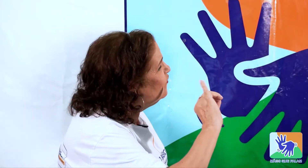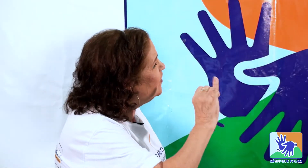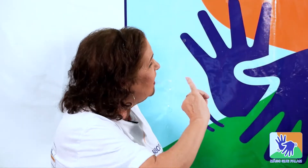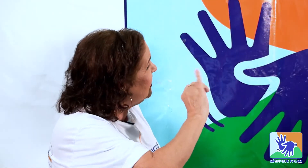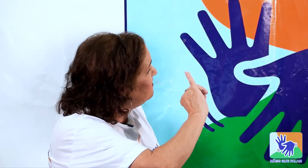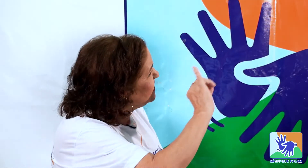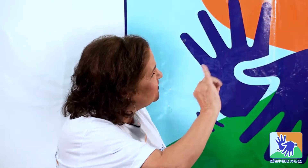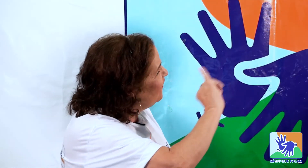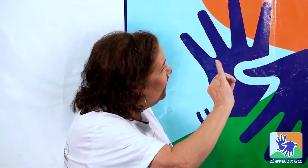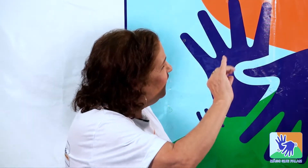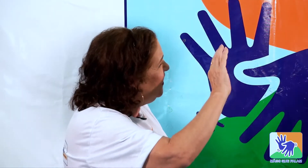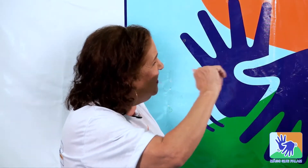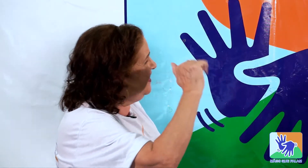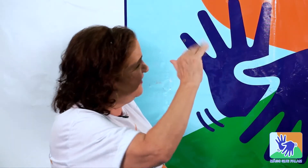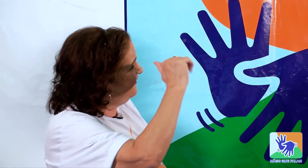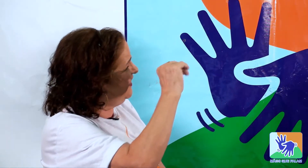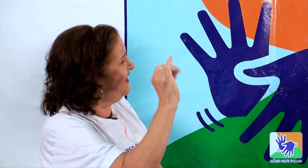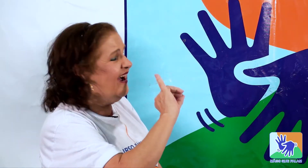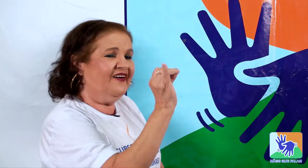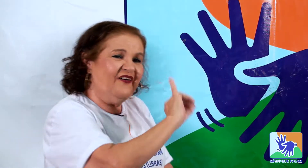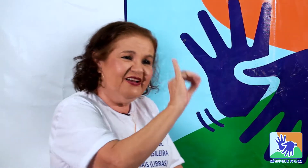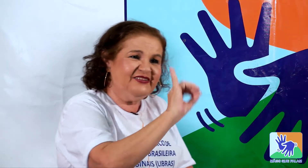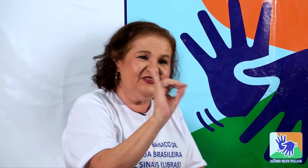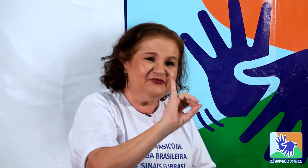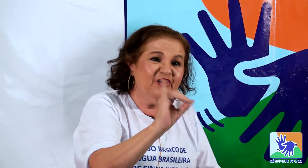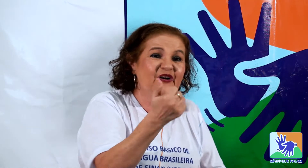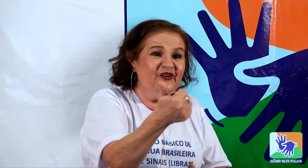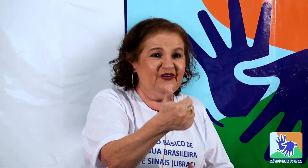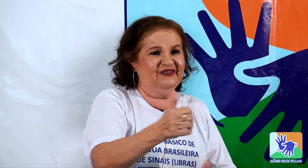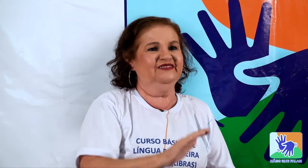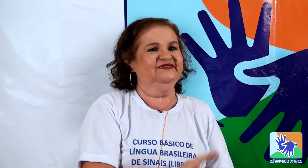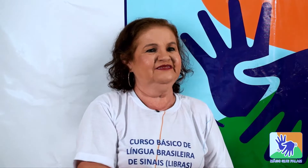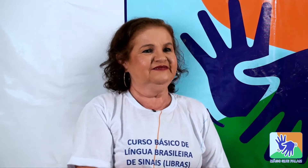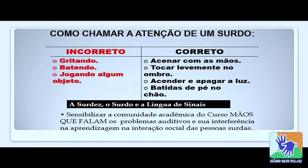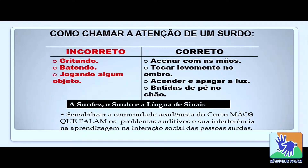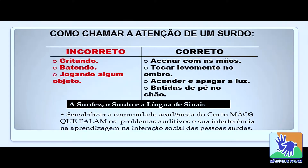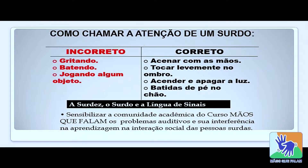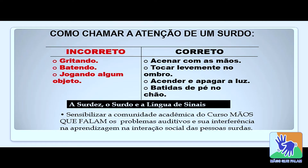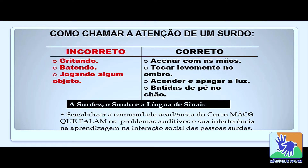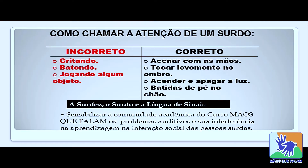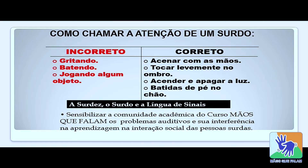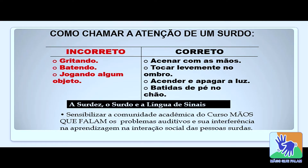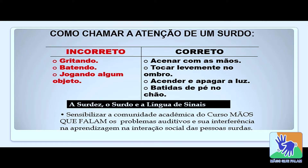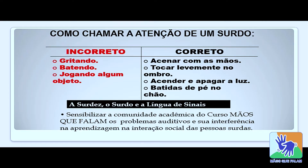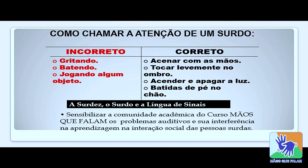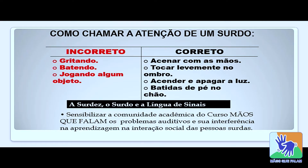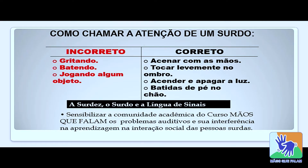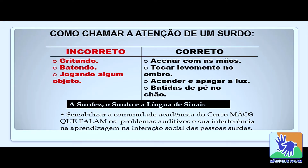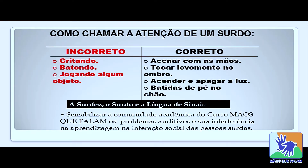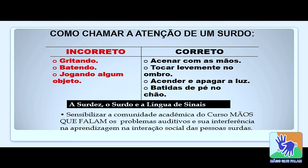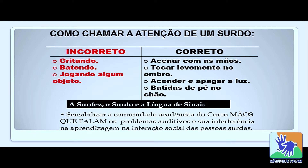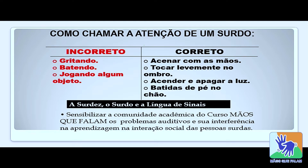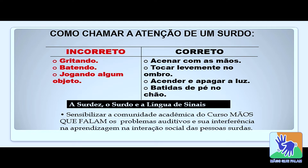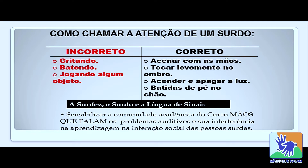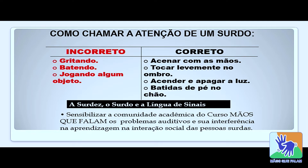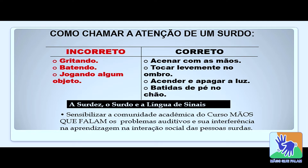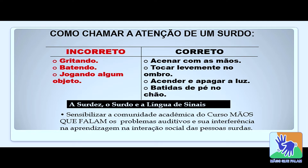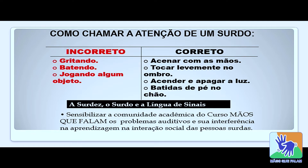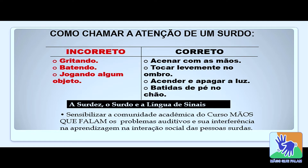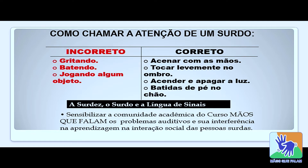com a Libras. Oi, vem cá, oi, tudo bom? Eu posso gritar? Não, para